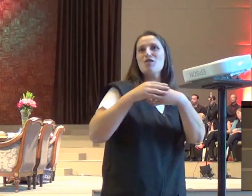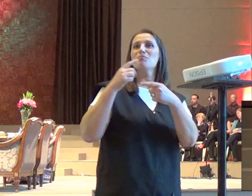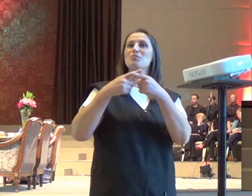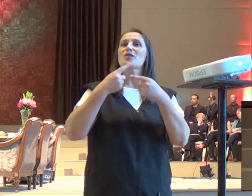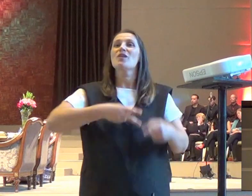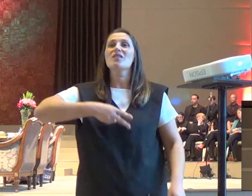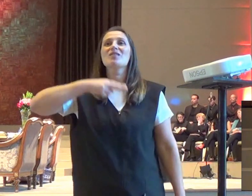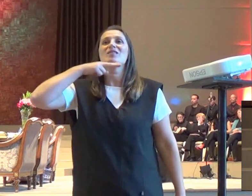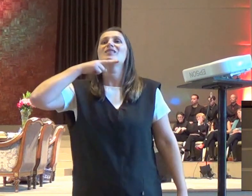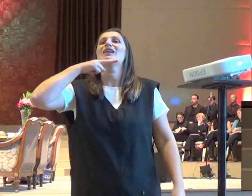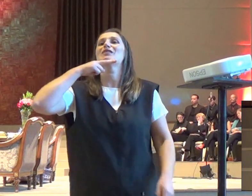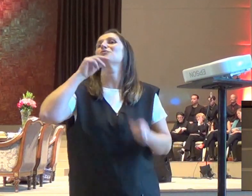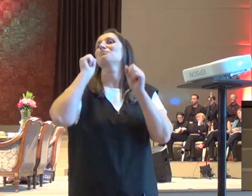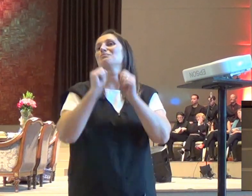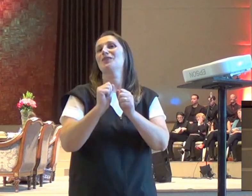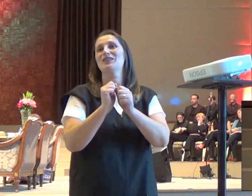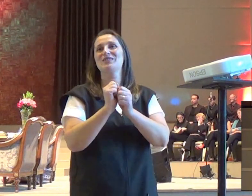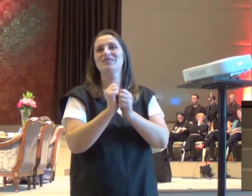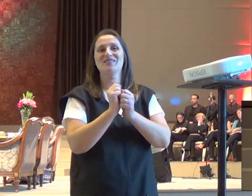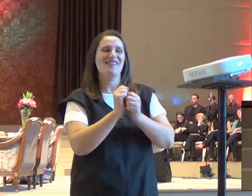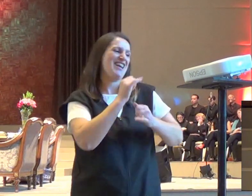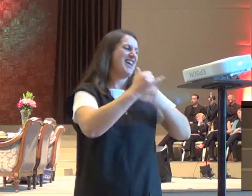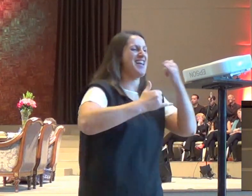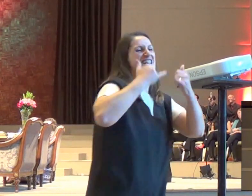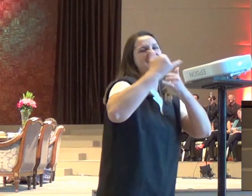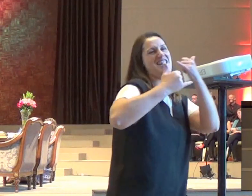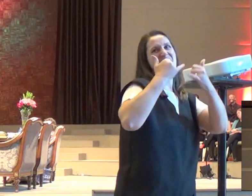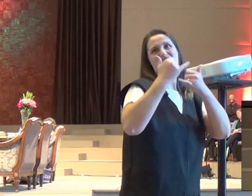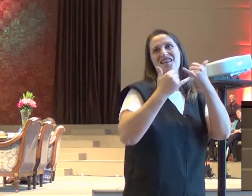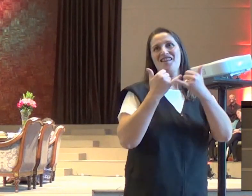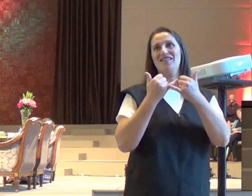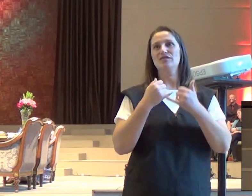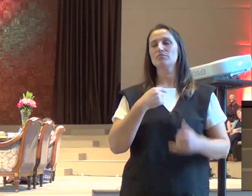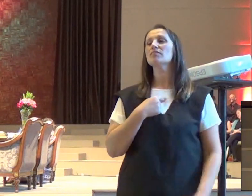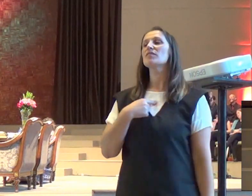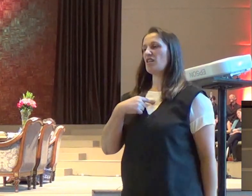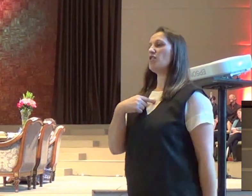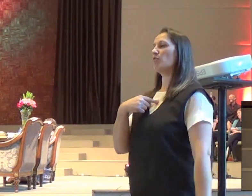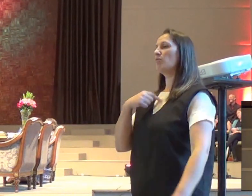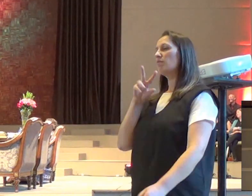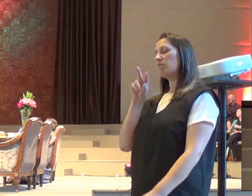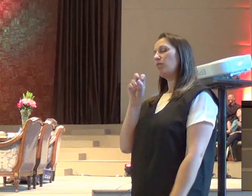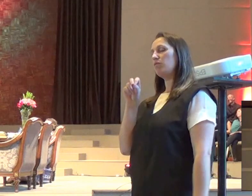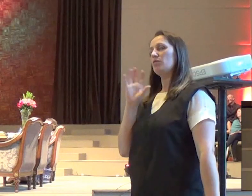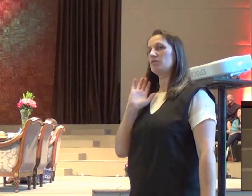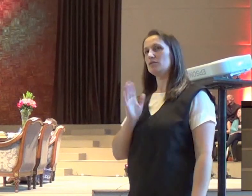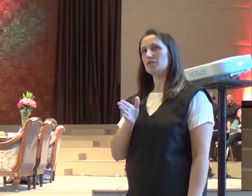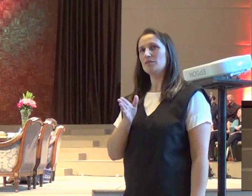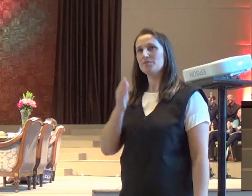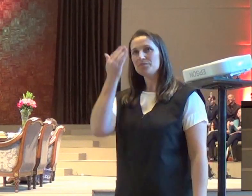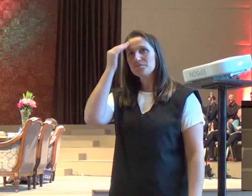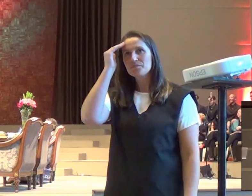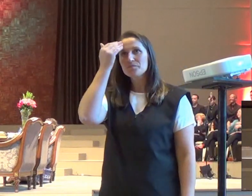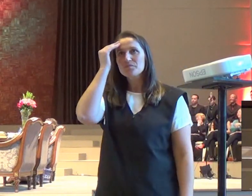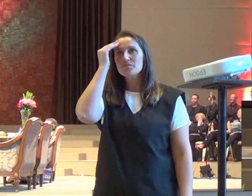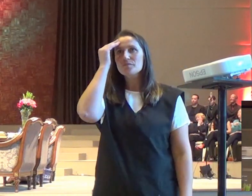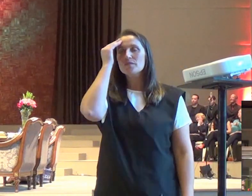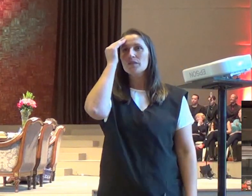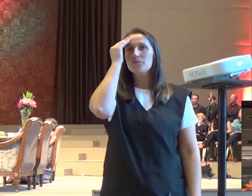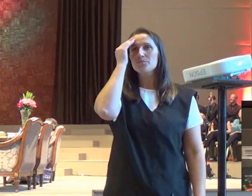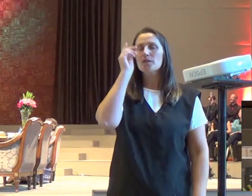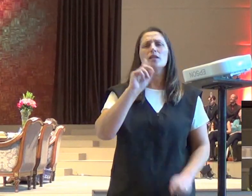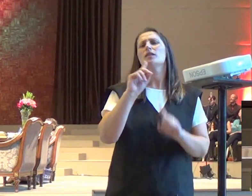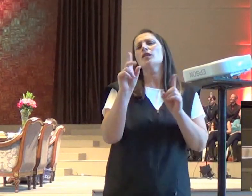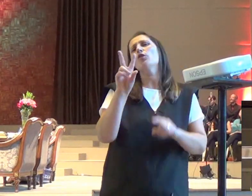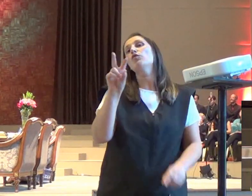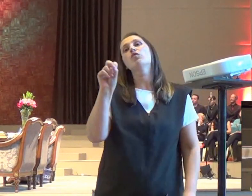em cima dele. Agora eu posso falar com a autoridade, sou avô. Está entendendo? Então não é